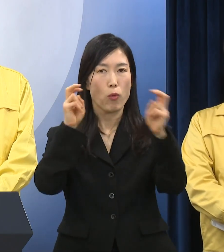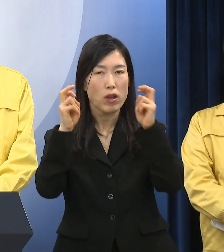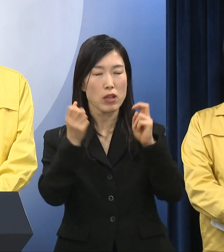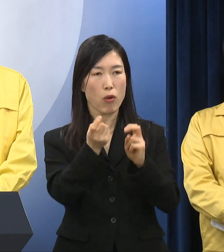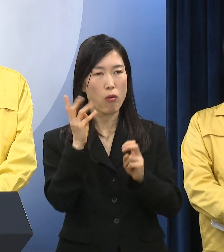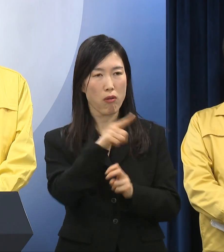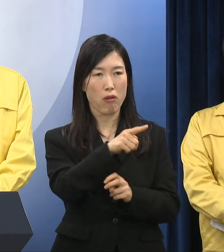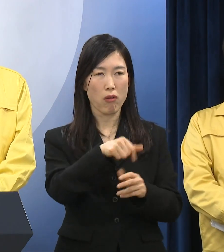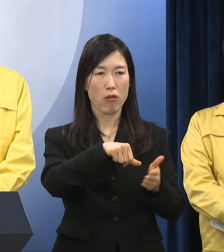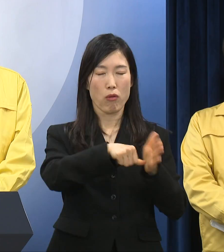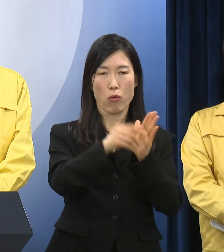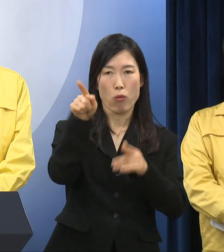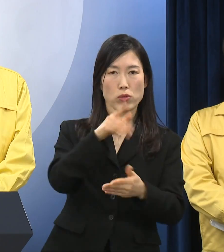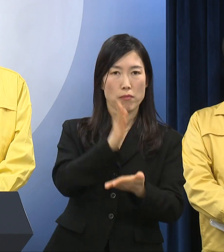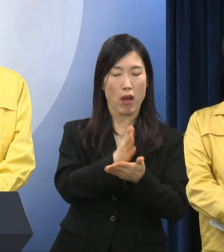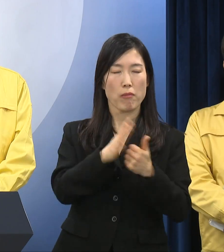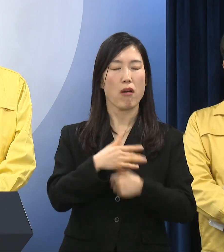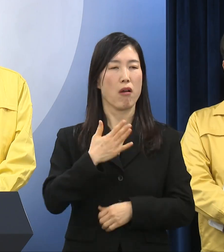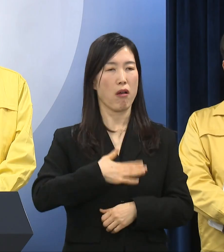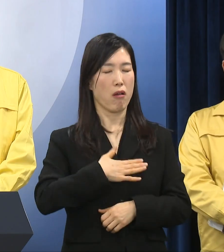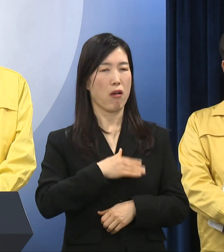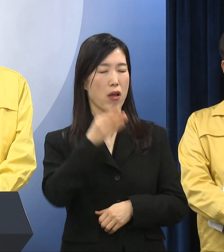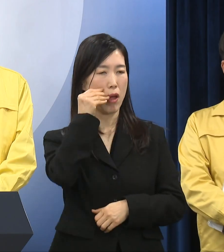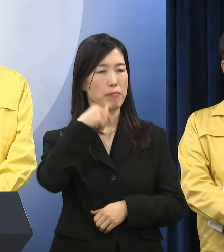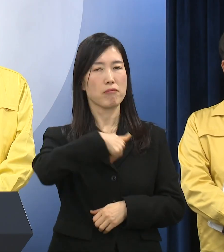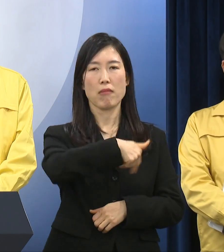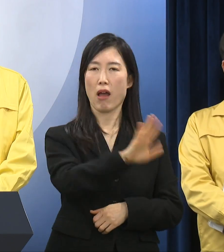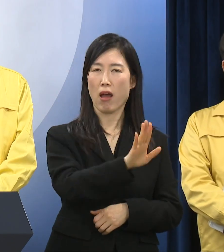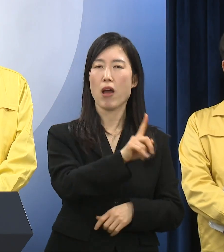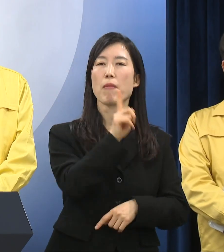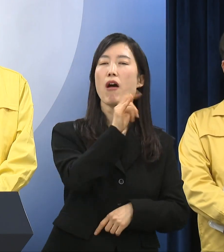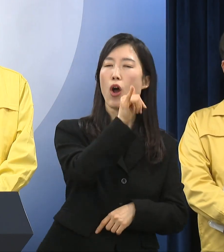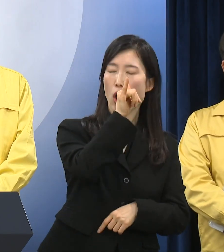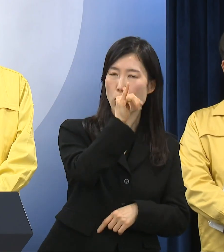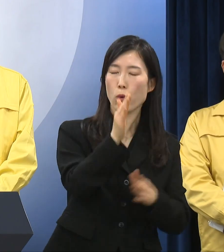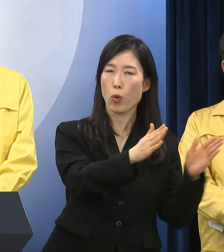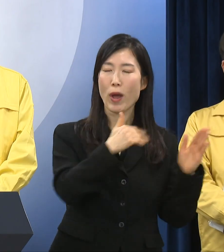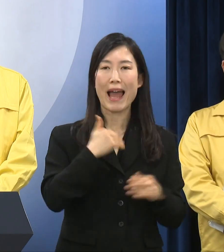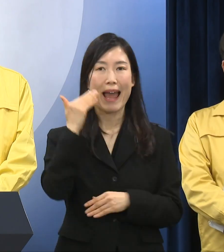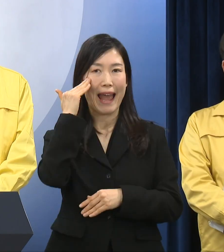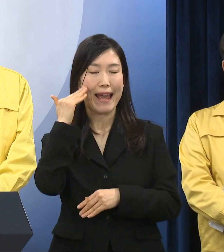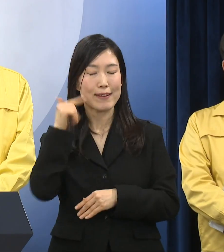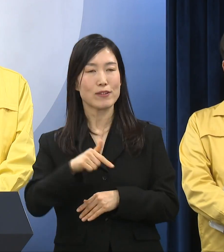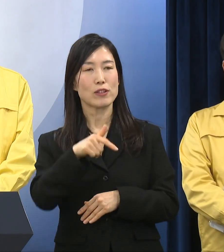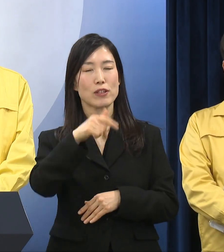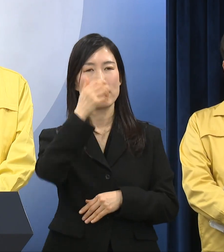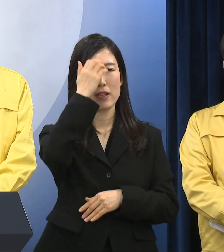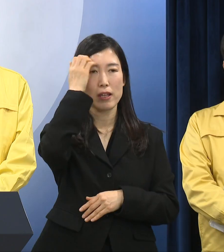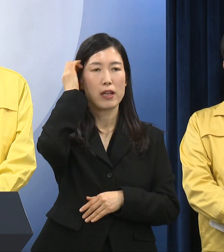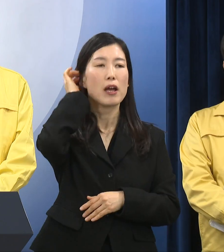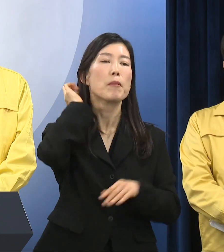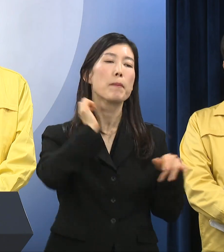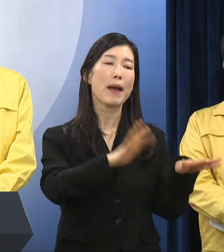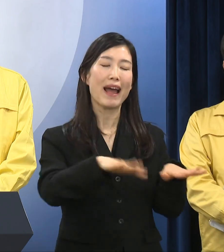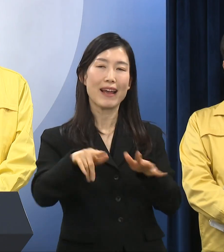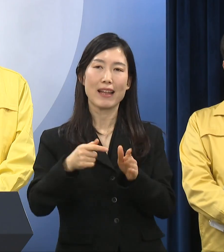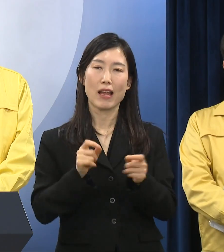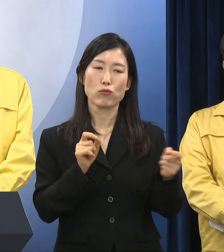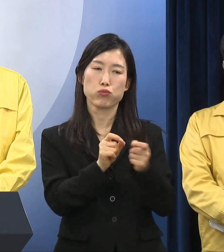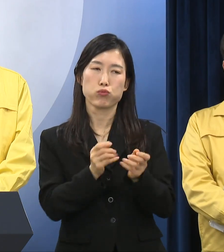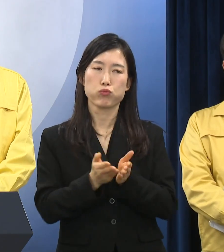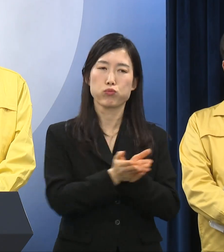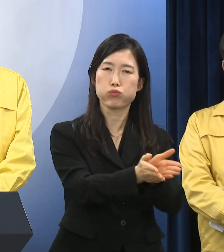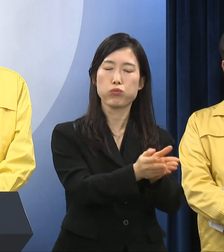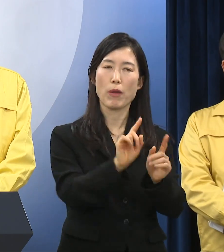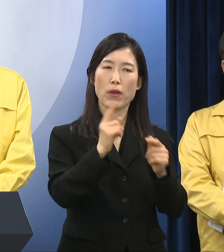선사들도 있고요. 우리 정부에서는 호르무즈 해협으로 들어가거나 또는 나오거나 하는 것은 현 상황에서는 위험할 수